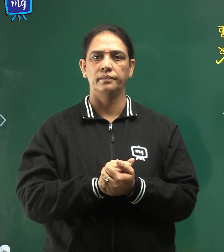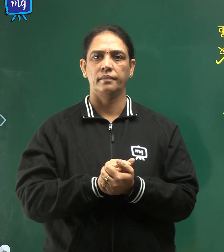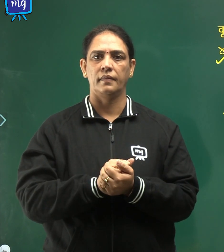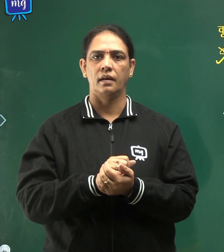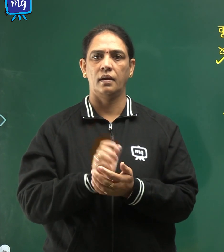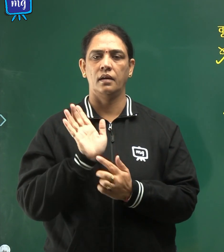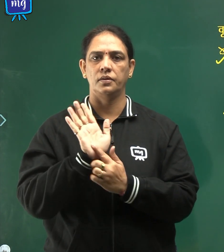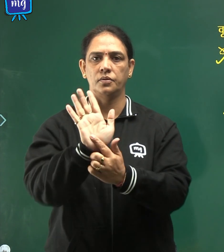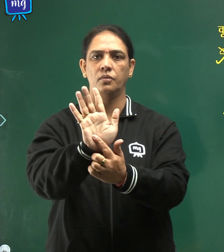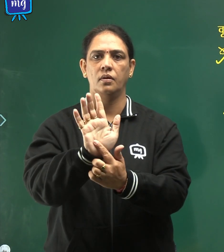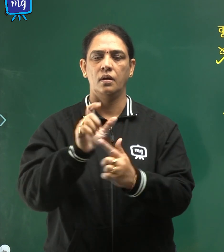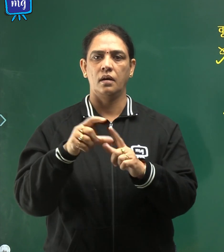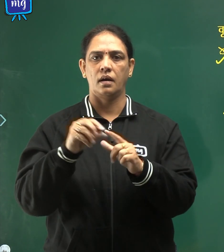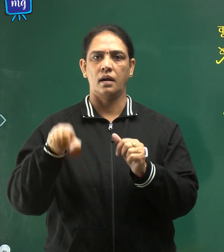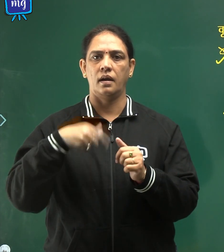दर्शाया गया है।